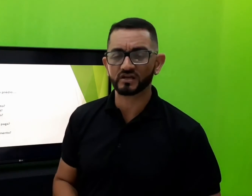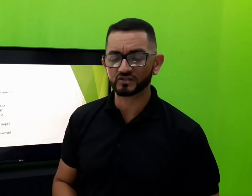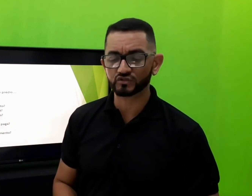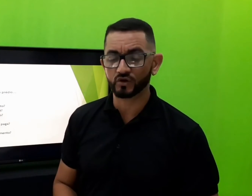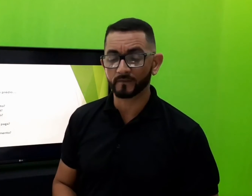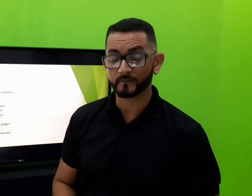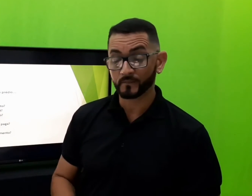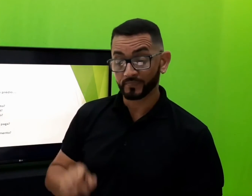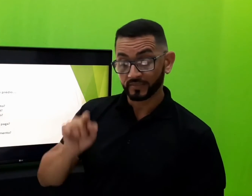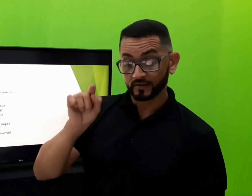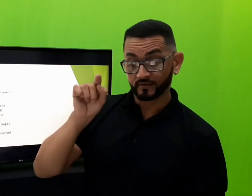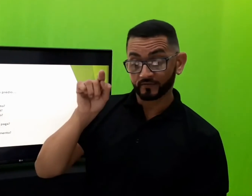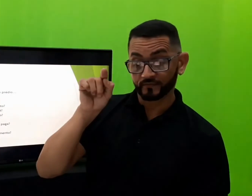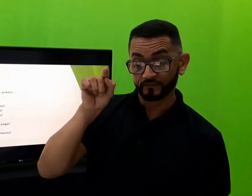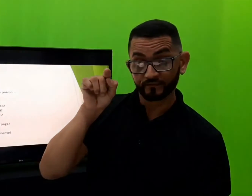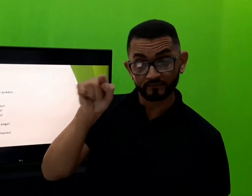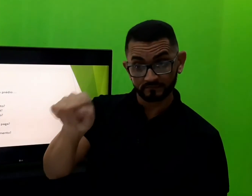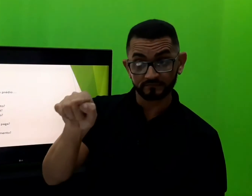Olha só.